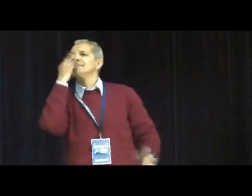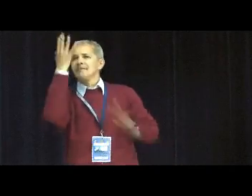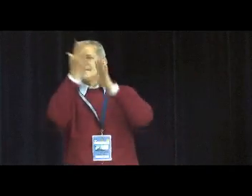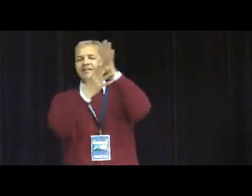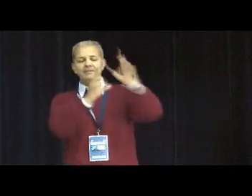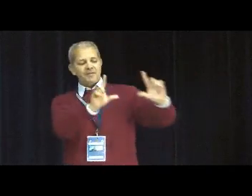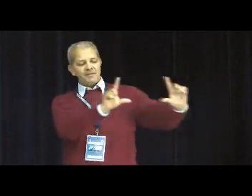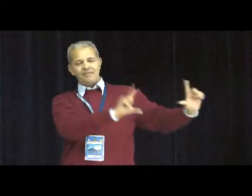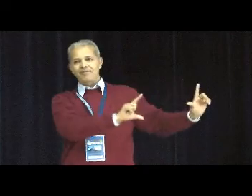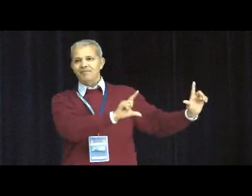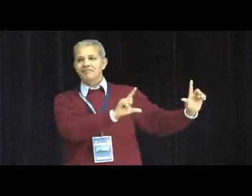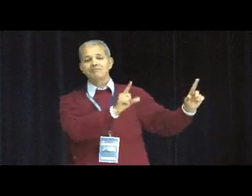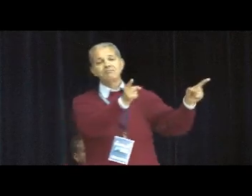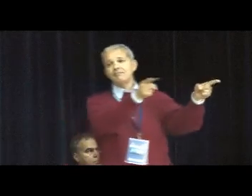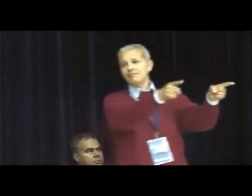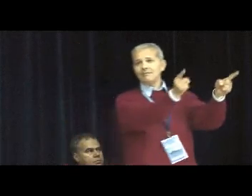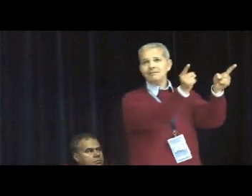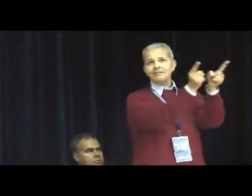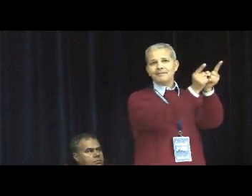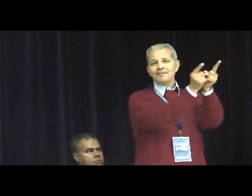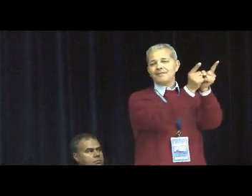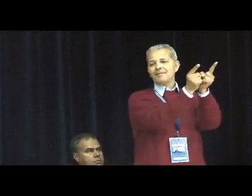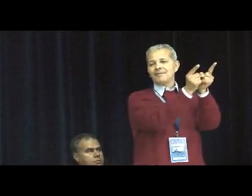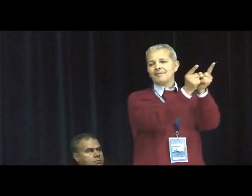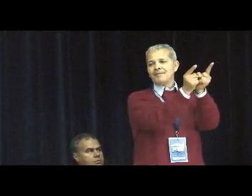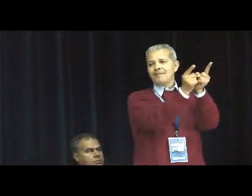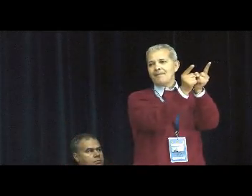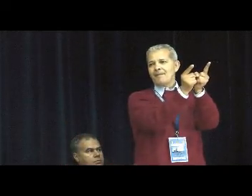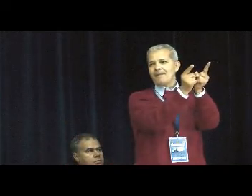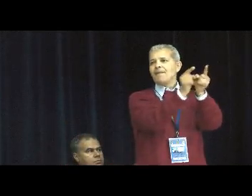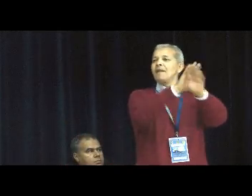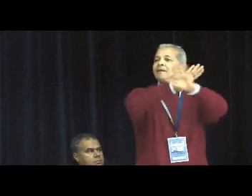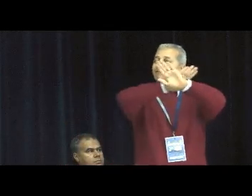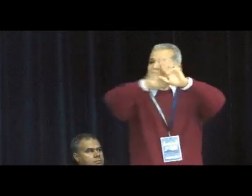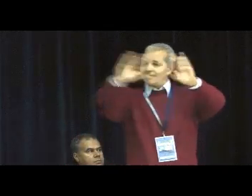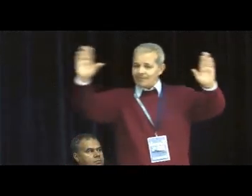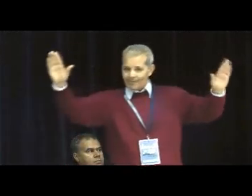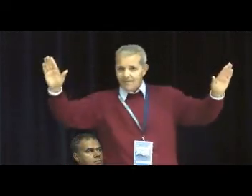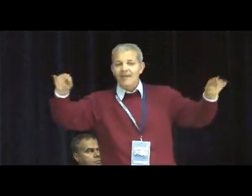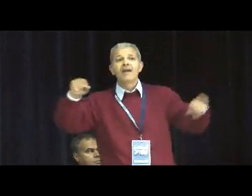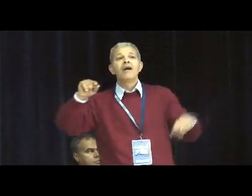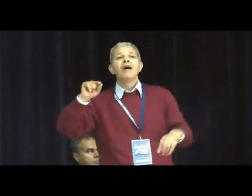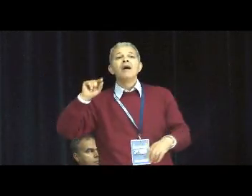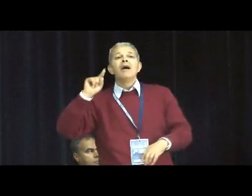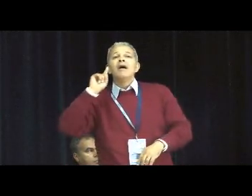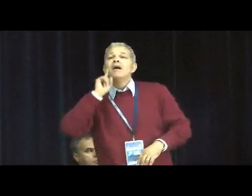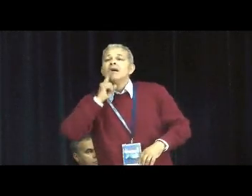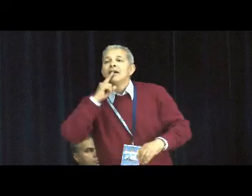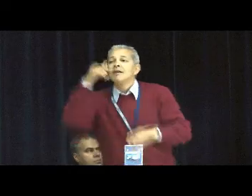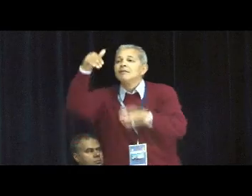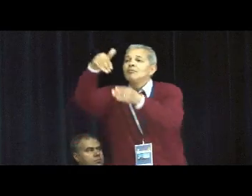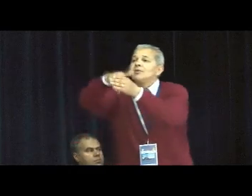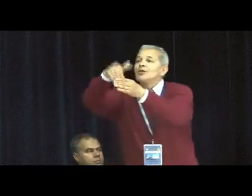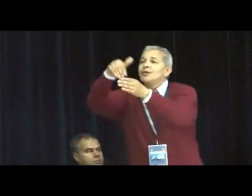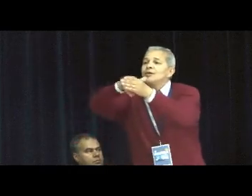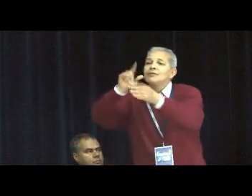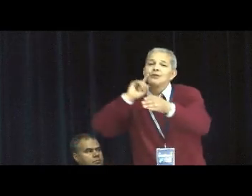المفروض ان مثلا في المغرب الخطوات اللي كاينه اللي قليله جدا في مجال الترجمه في